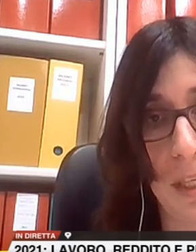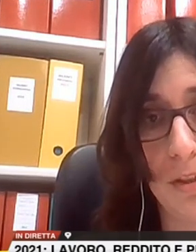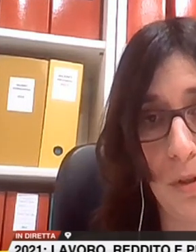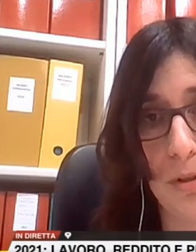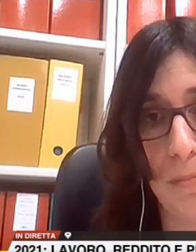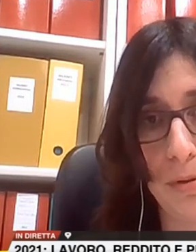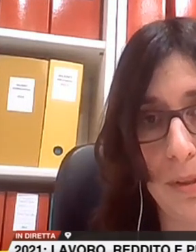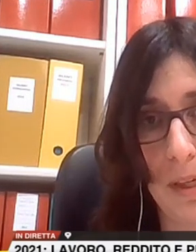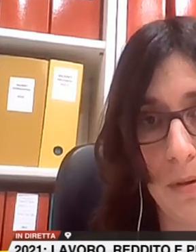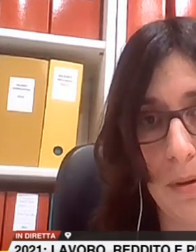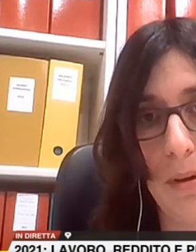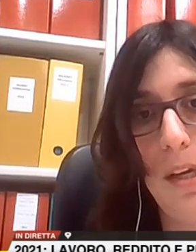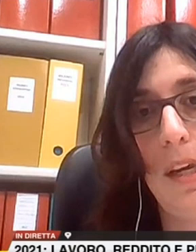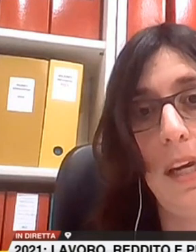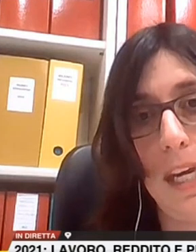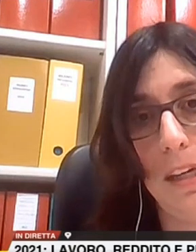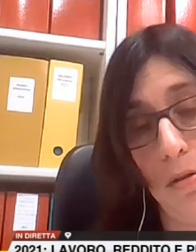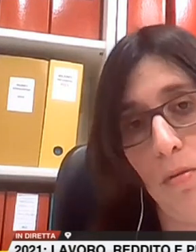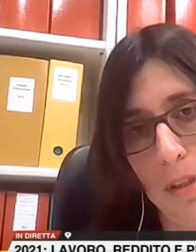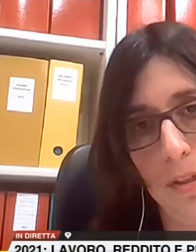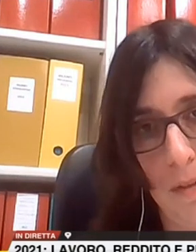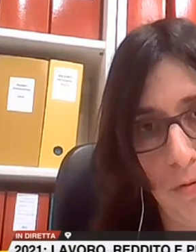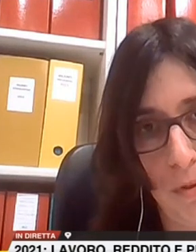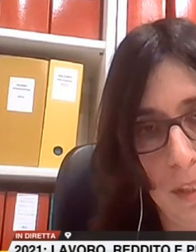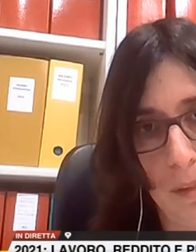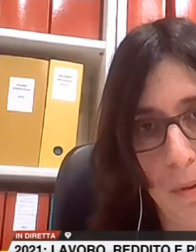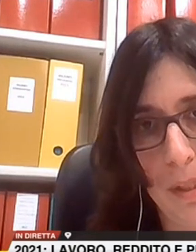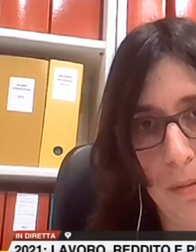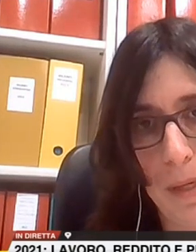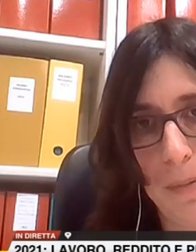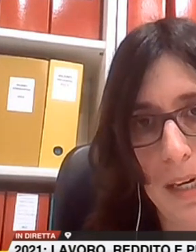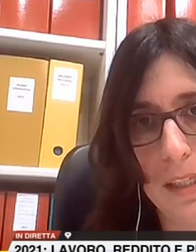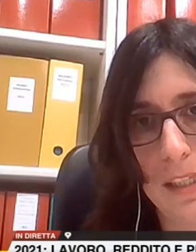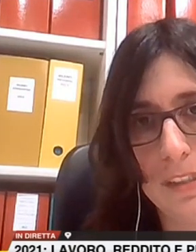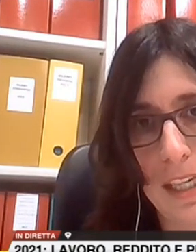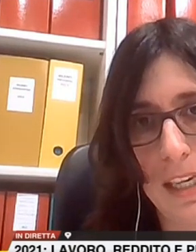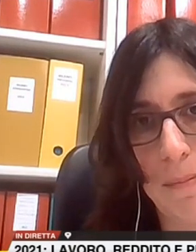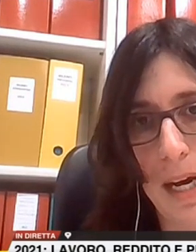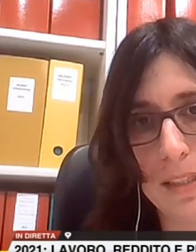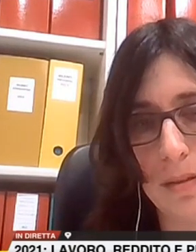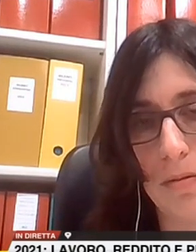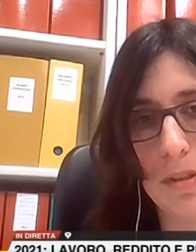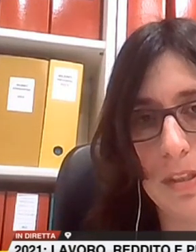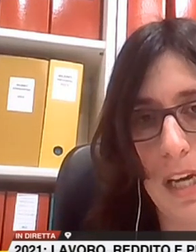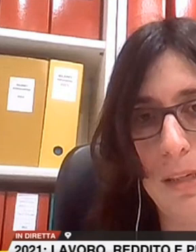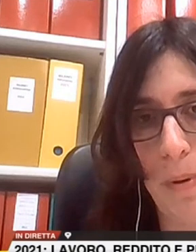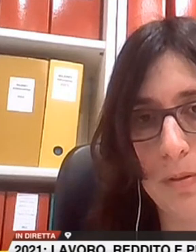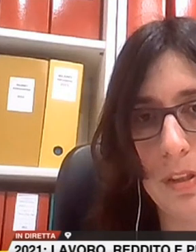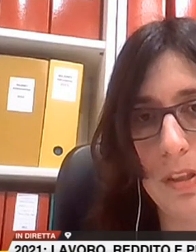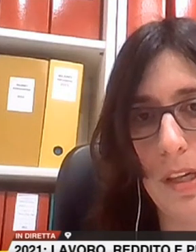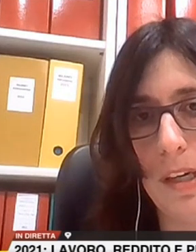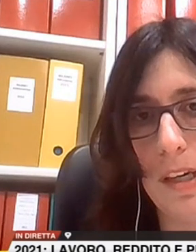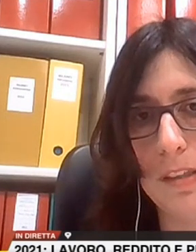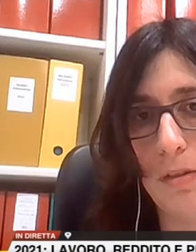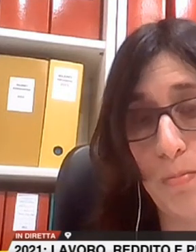di 3.500 posti di lavoro e, come diceva giustamente Paolino prima, se a marzo c'è